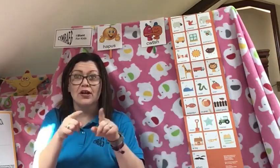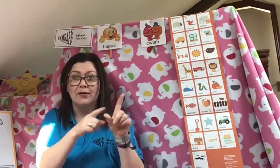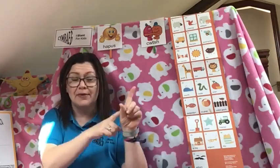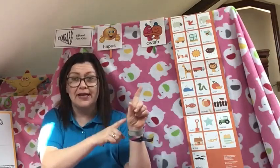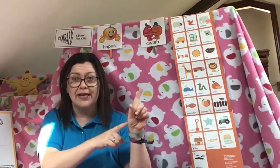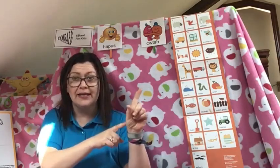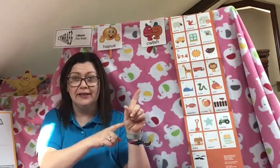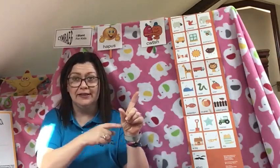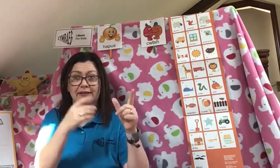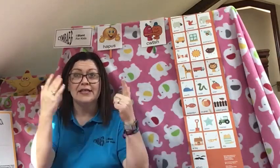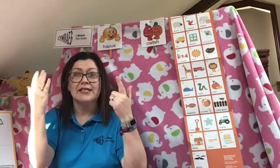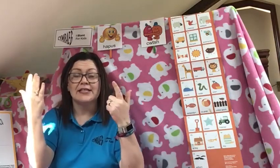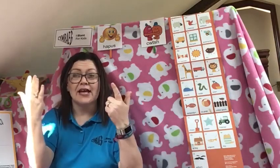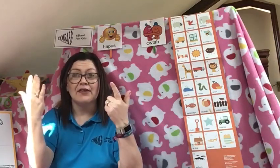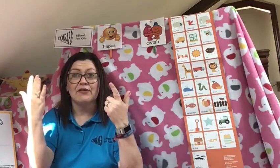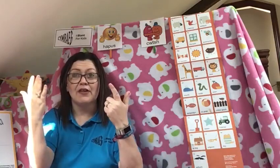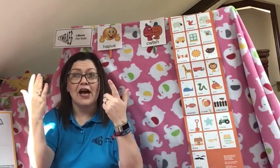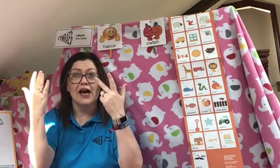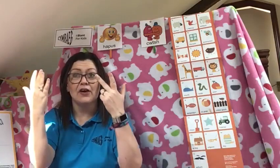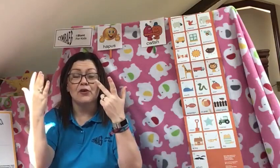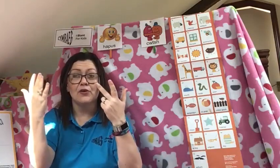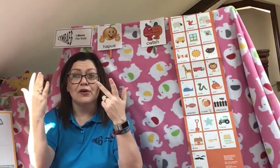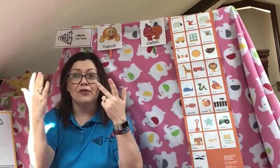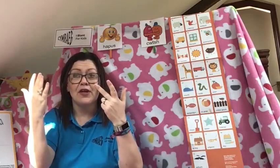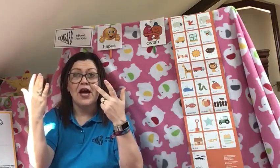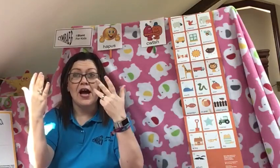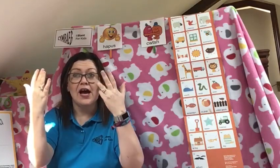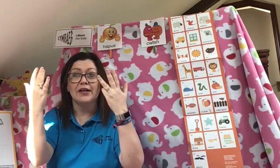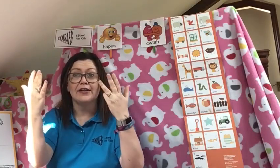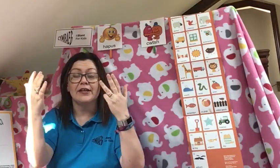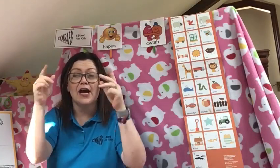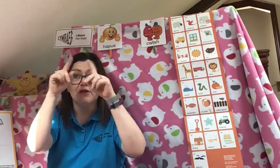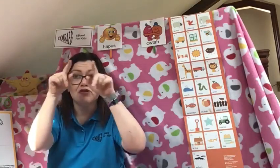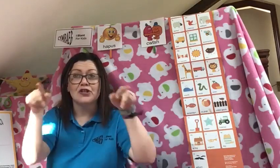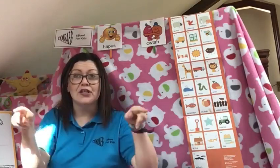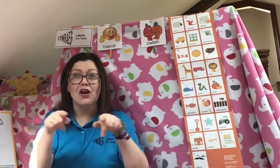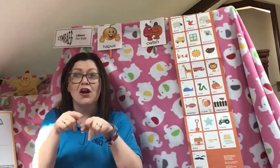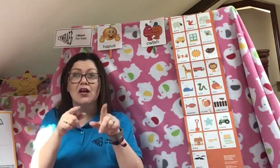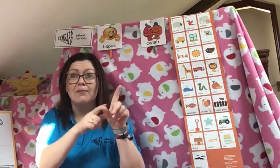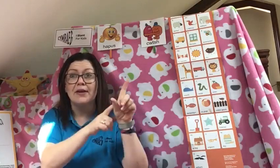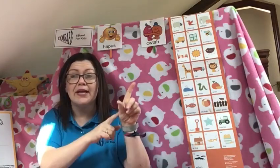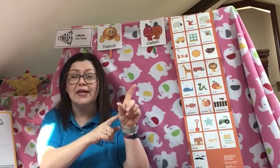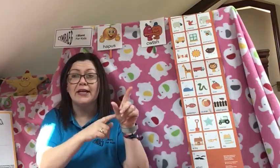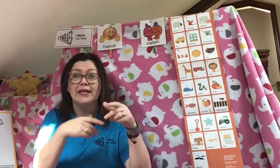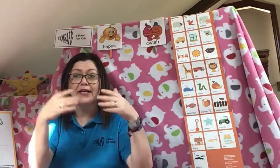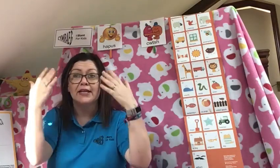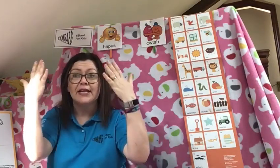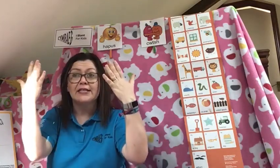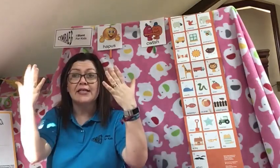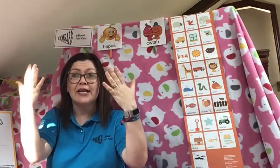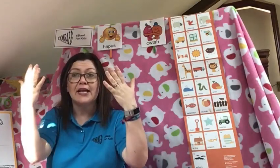triongl melyn. 7 a 8 a 9 triongl melyn.